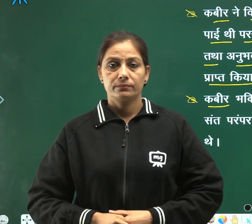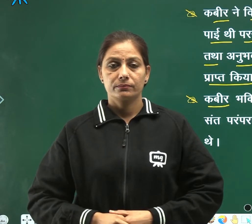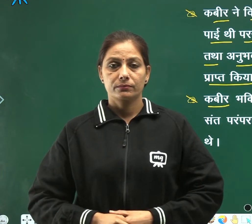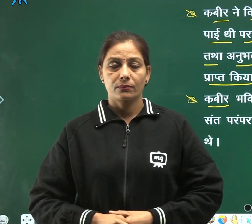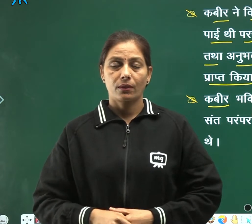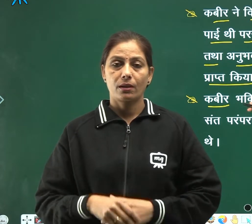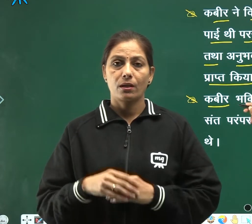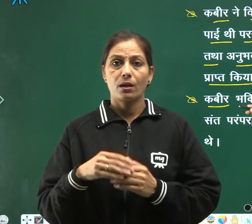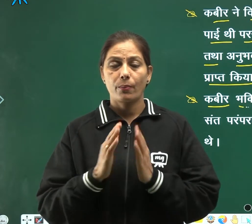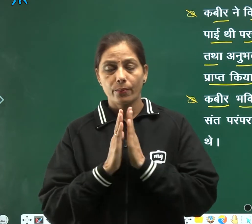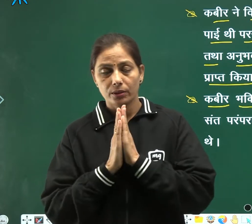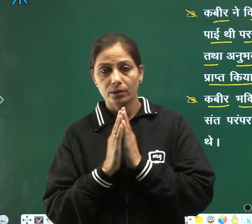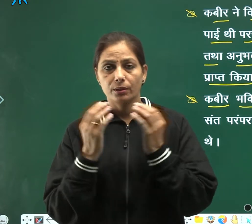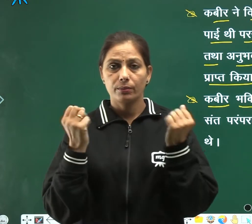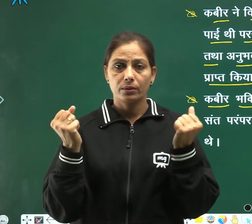भक्तिकालीन